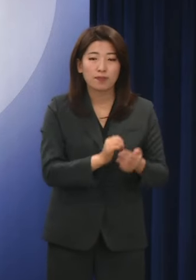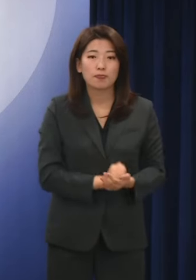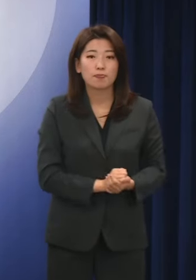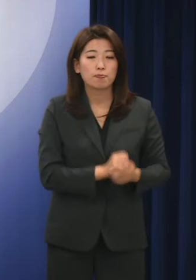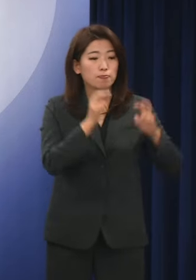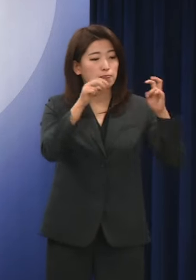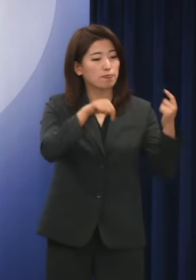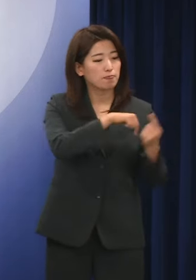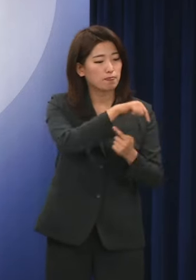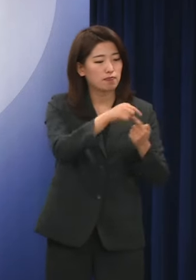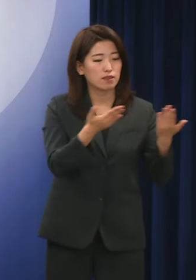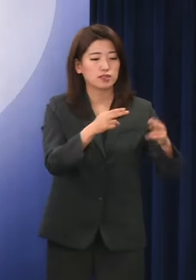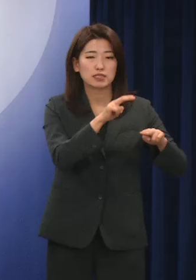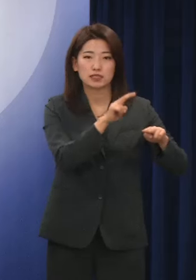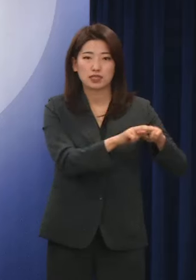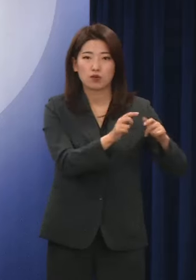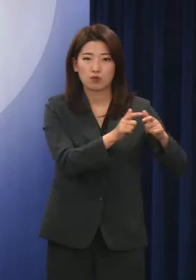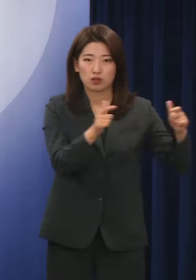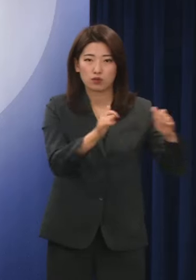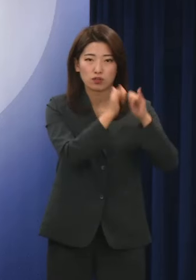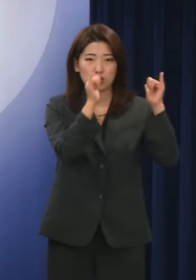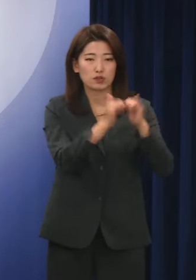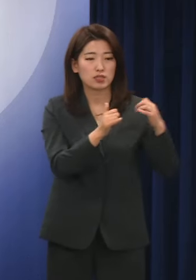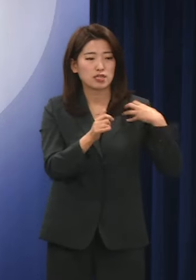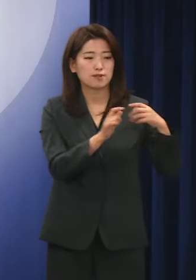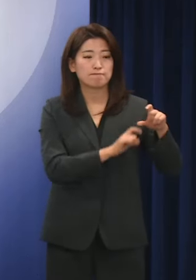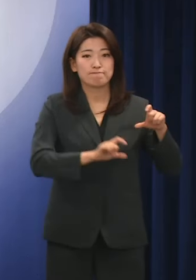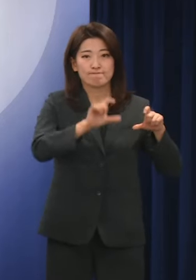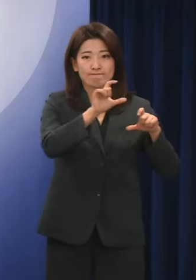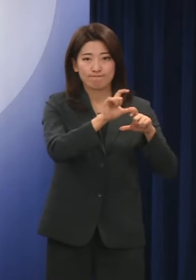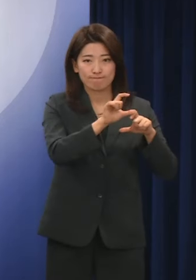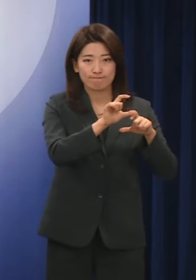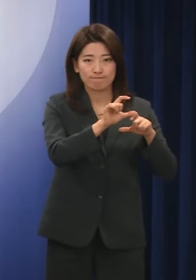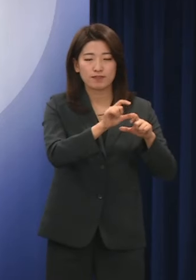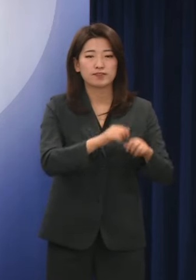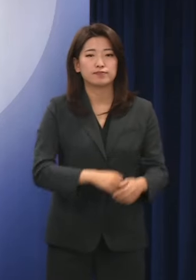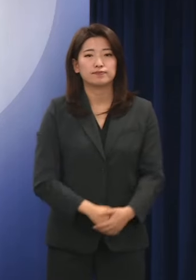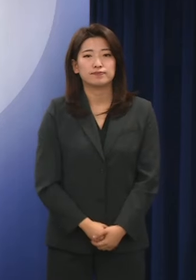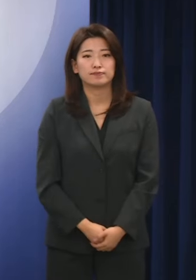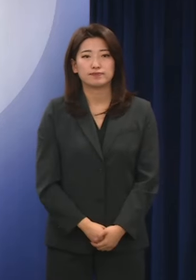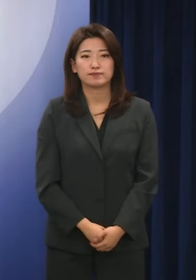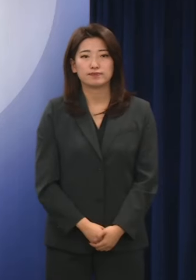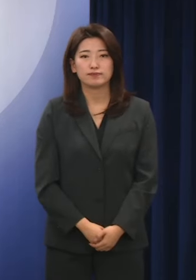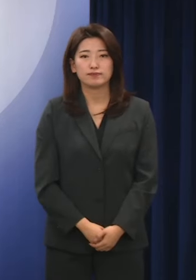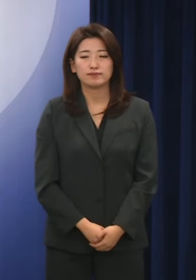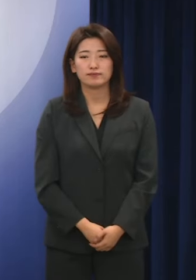통한 일자리 창출 등 사회적 책임을 다할 수 있도록 하였습니다.